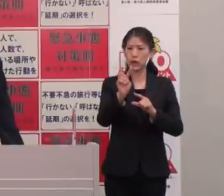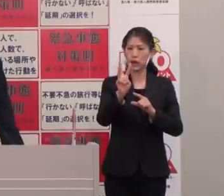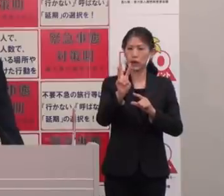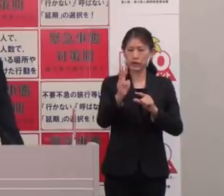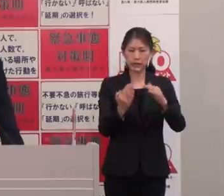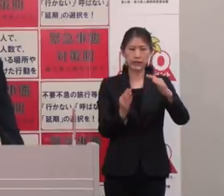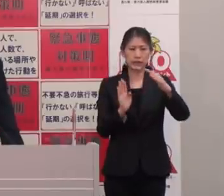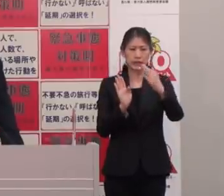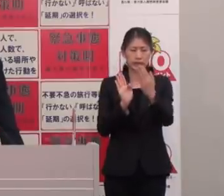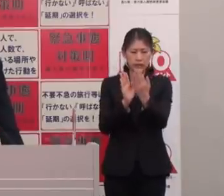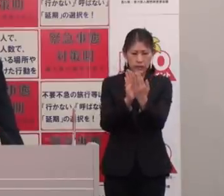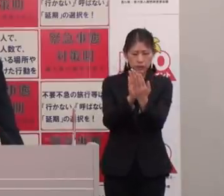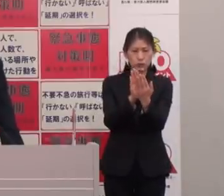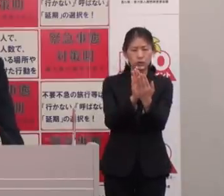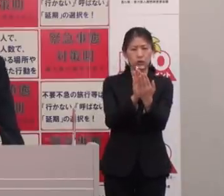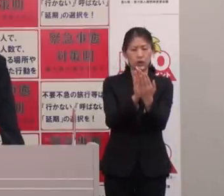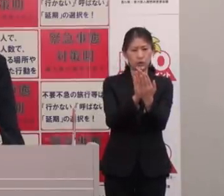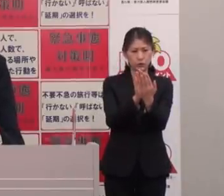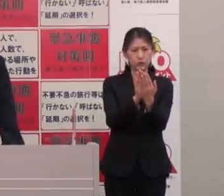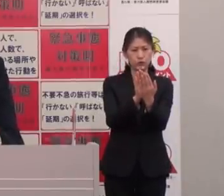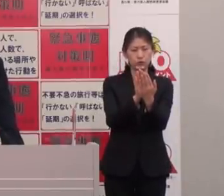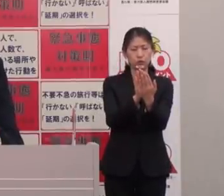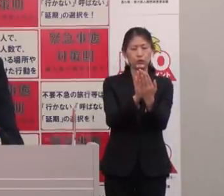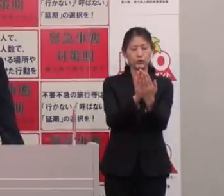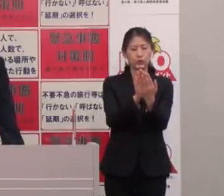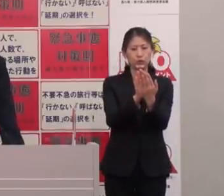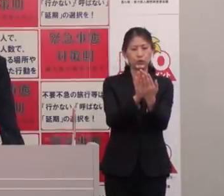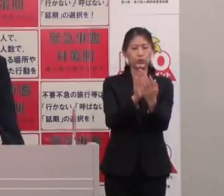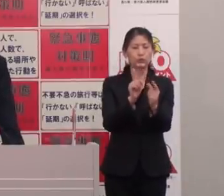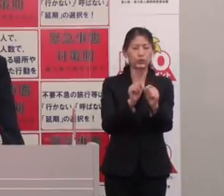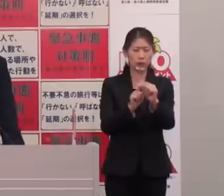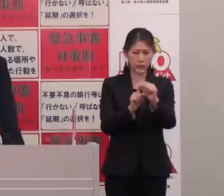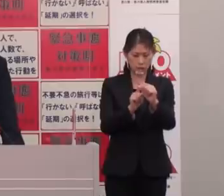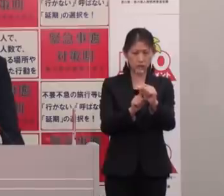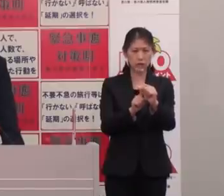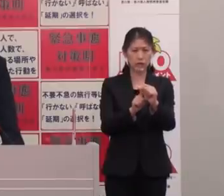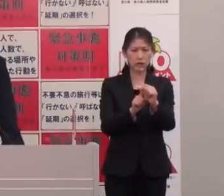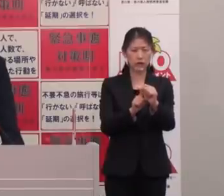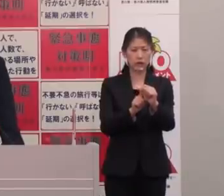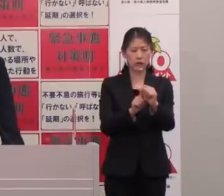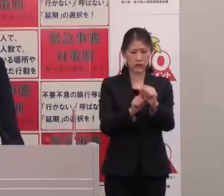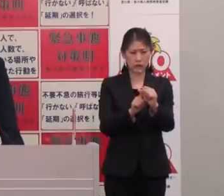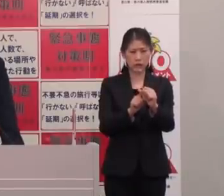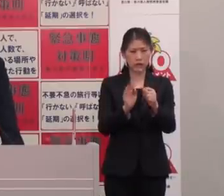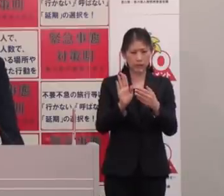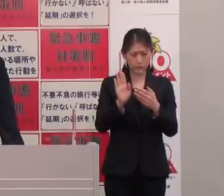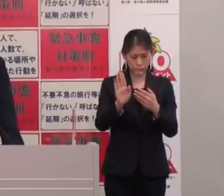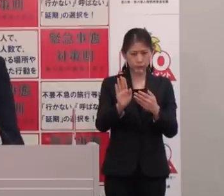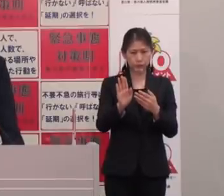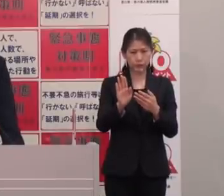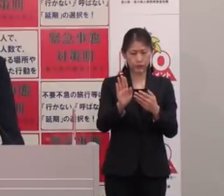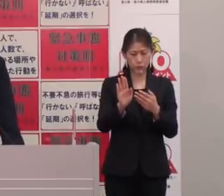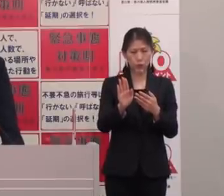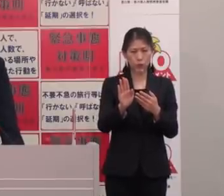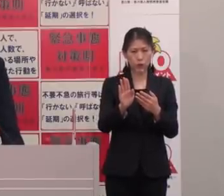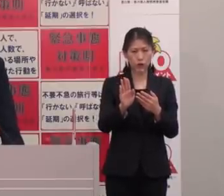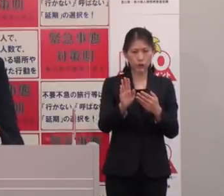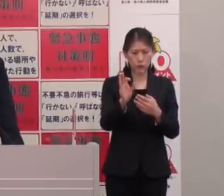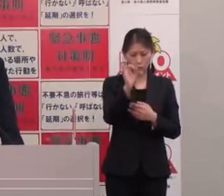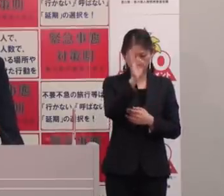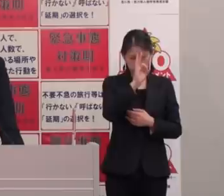感染状況、医療状況とも見極めながら、このまん防の重点措置の要請を視野に入れ